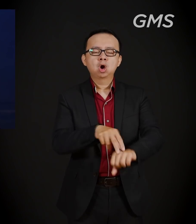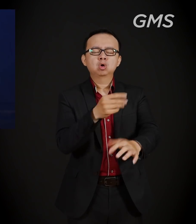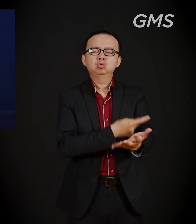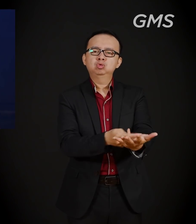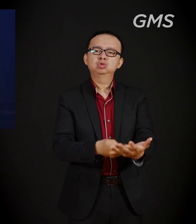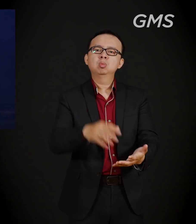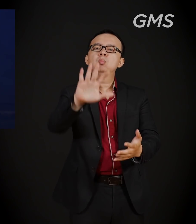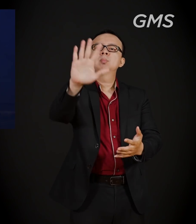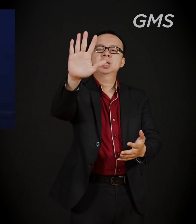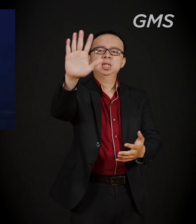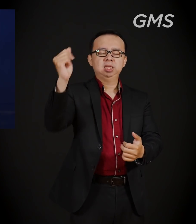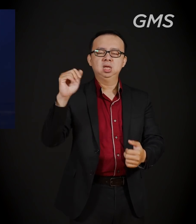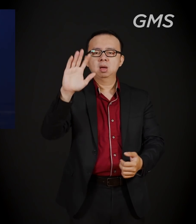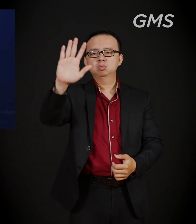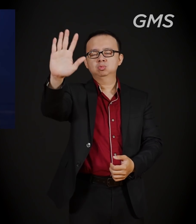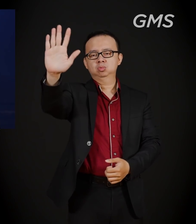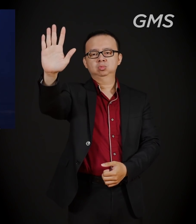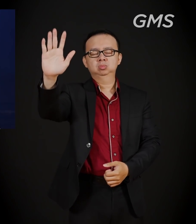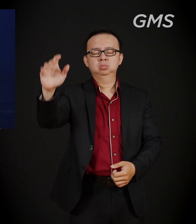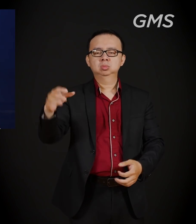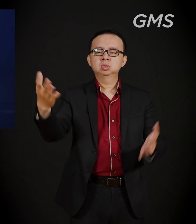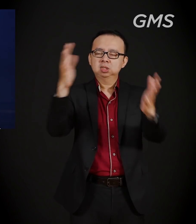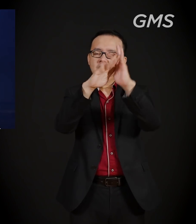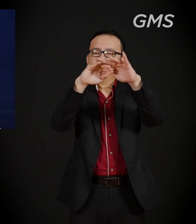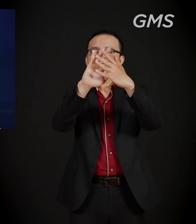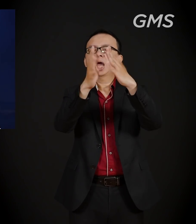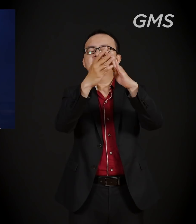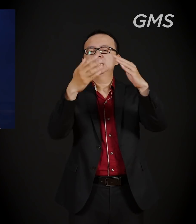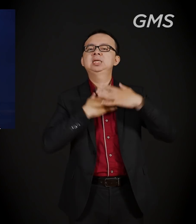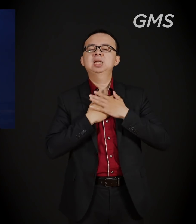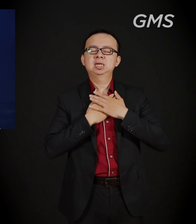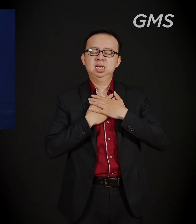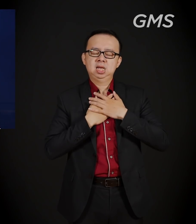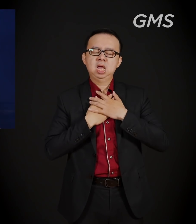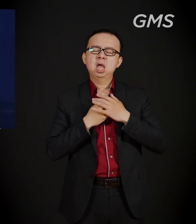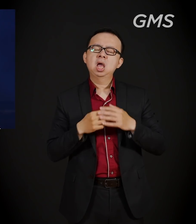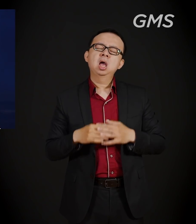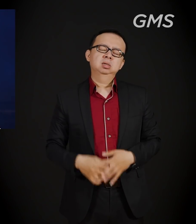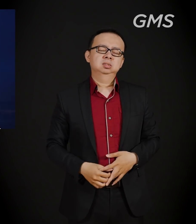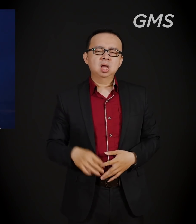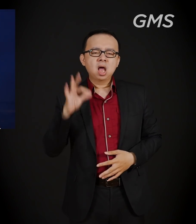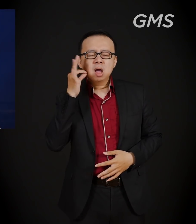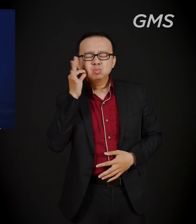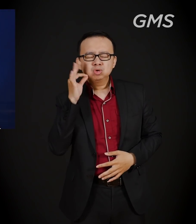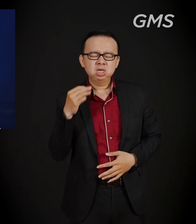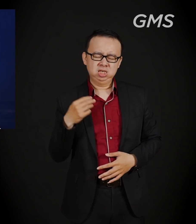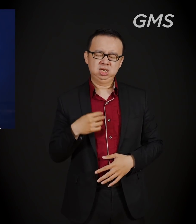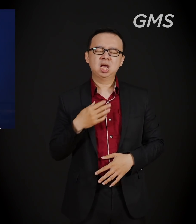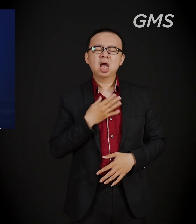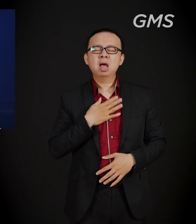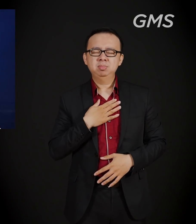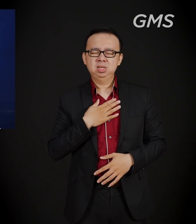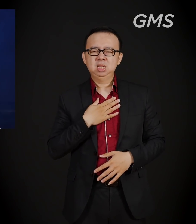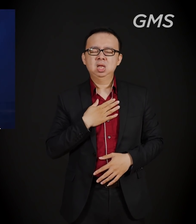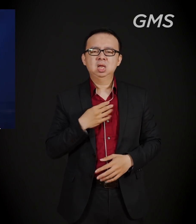menjamah Bapa. Lihat setiap mereka yang taruh tangan kanannya di dada. Ampuni kami kalau kami sudah begitu banyak terima berkat Tuhan. Ampuni